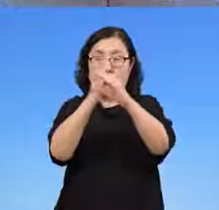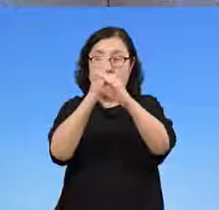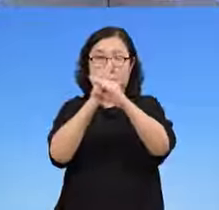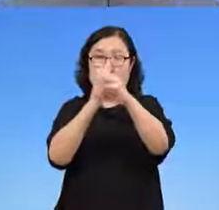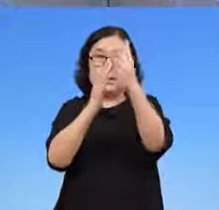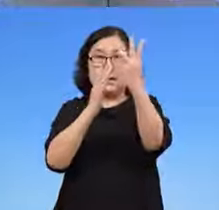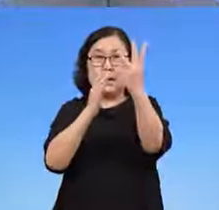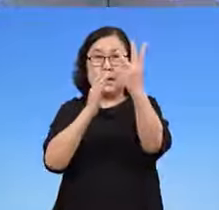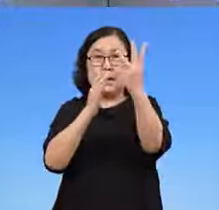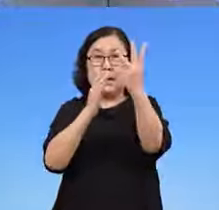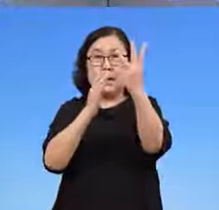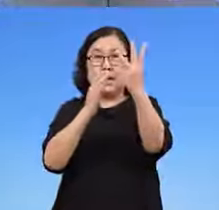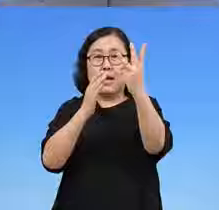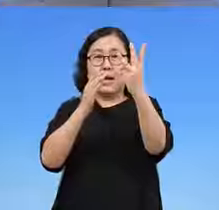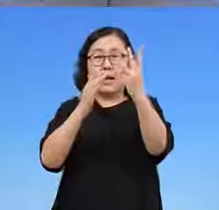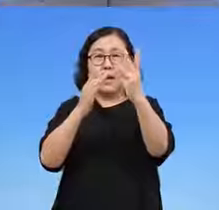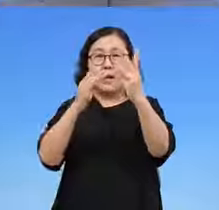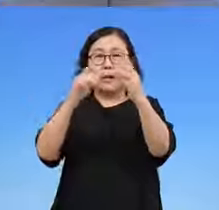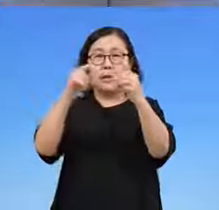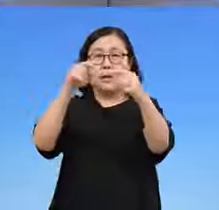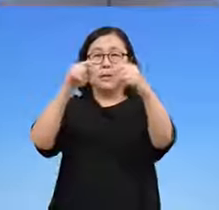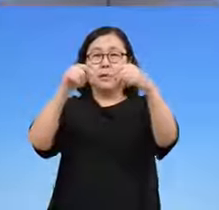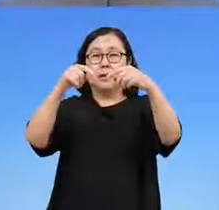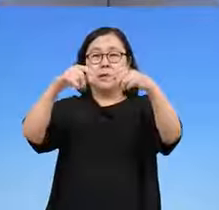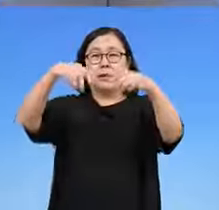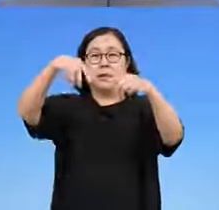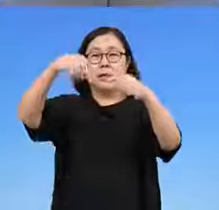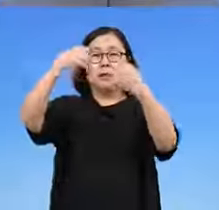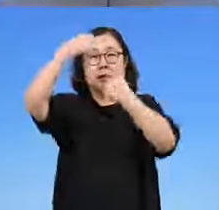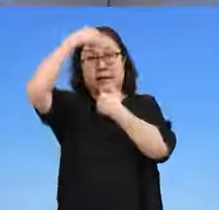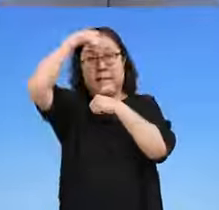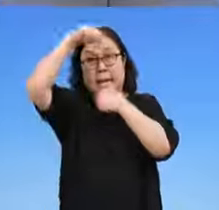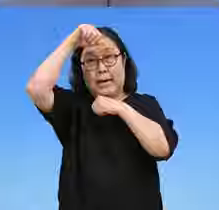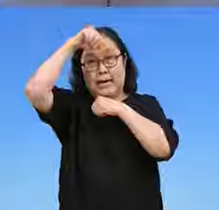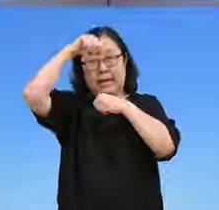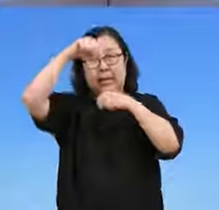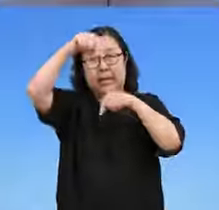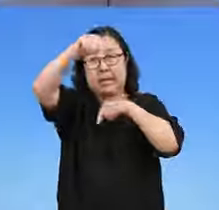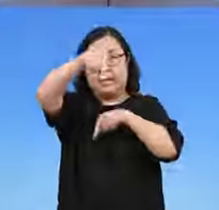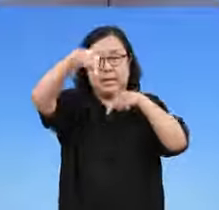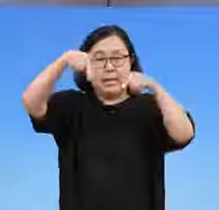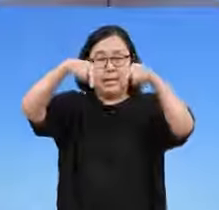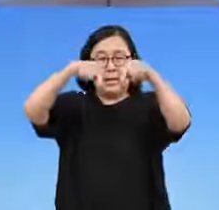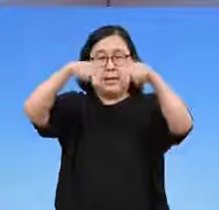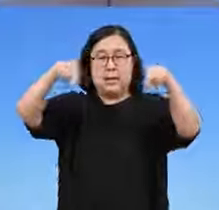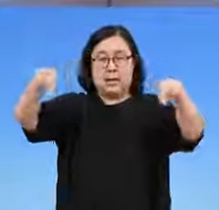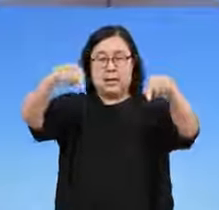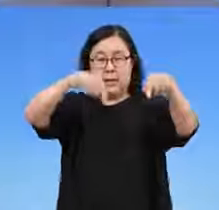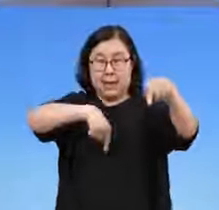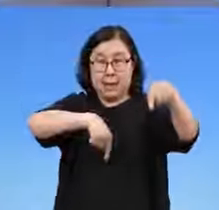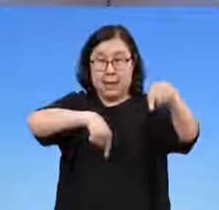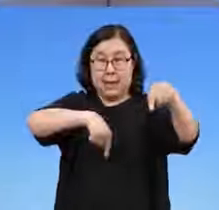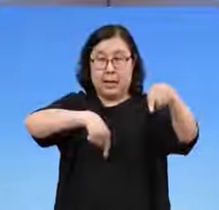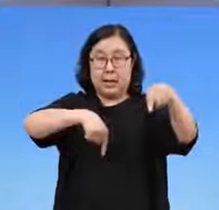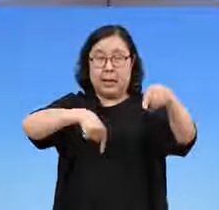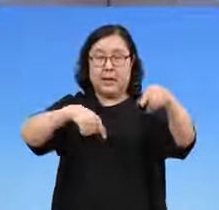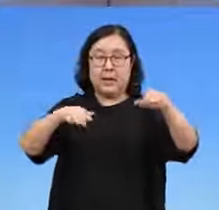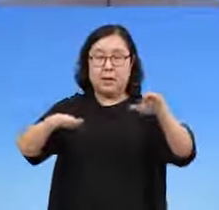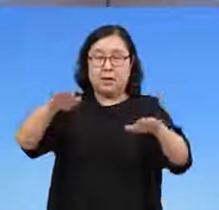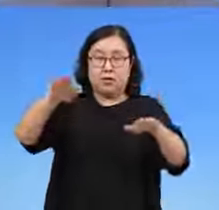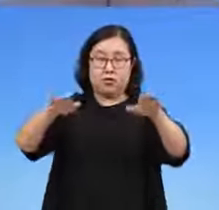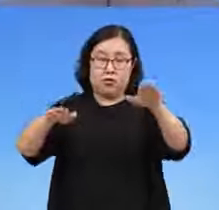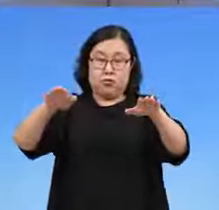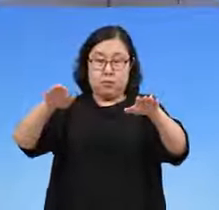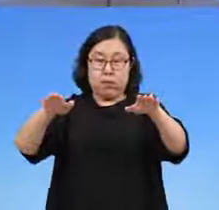저는 삼각다리라고 생각합니다. 그 카메라 같은 거 놓을 때 보면은 다리 3개가 딱 균형을 이루어야 되지 않습니까? 둘 중에 하나만